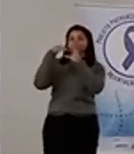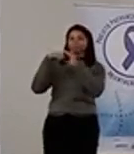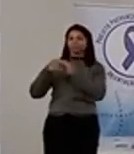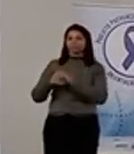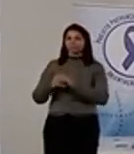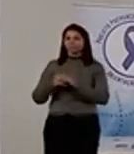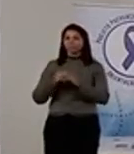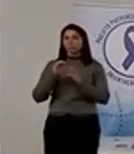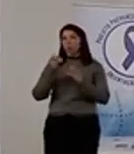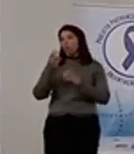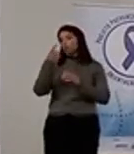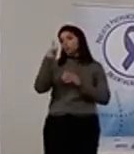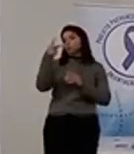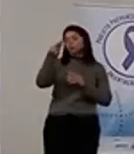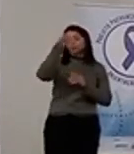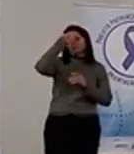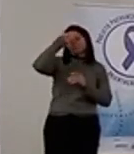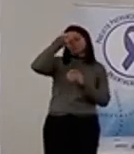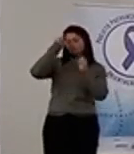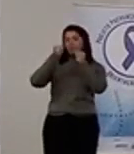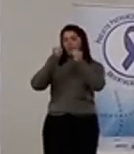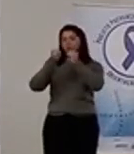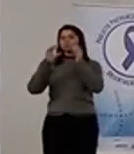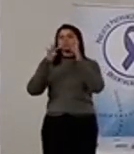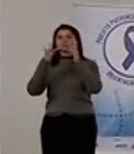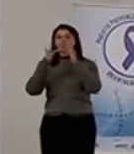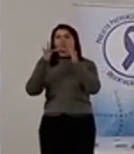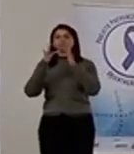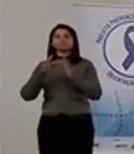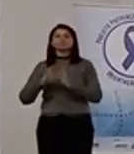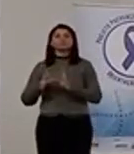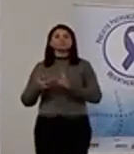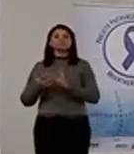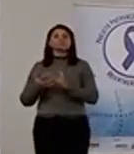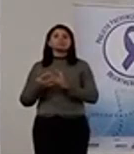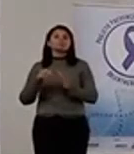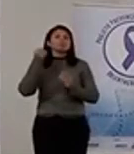mesmo pode entrar em contato com eles. E importante também, né?